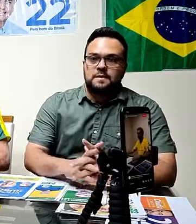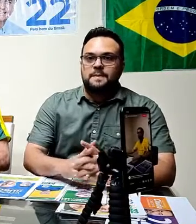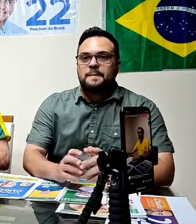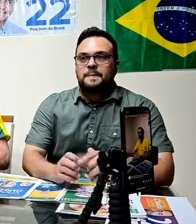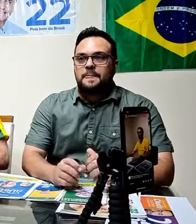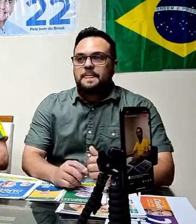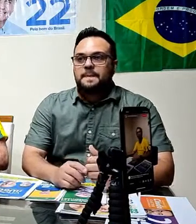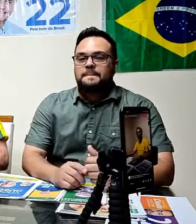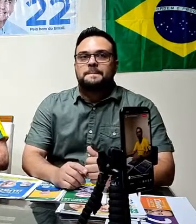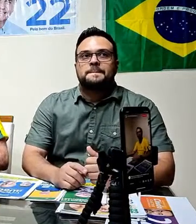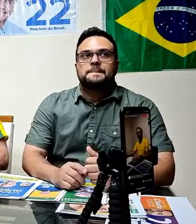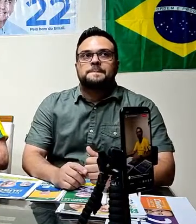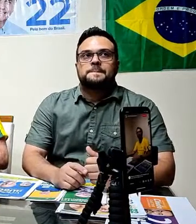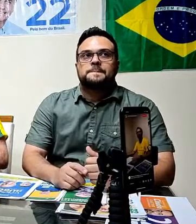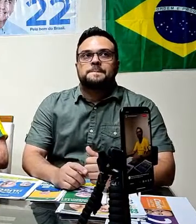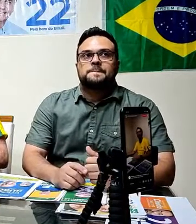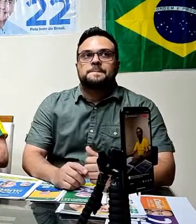Tivemos ontem, ontem.